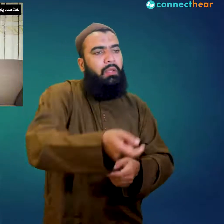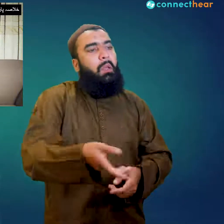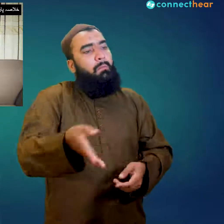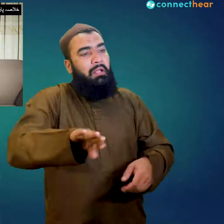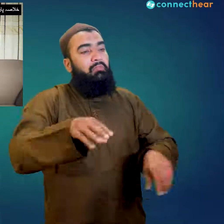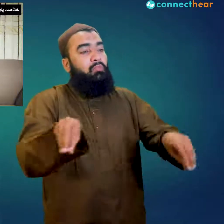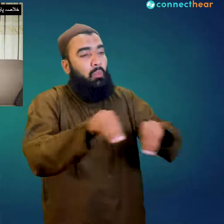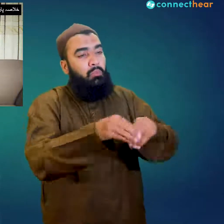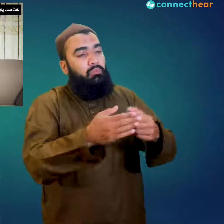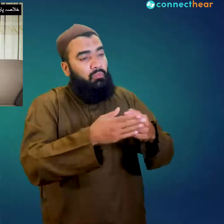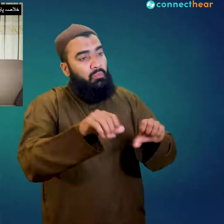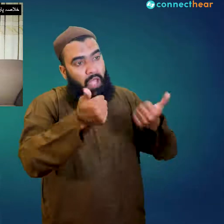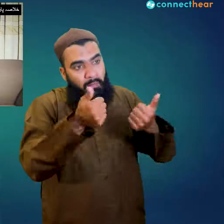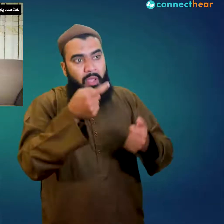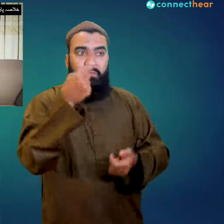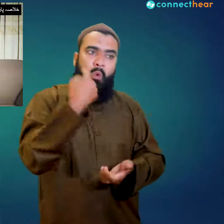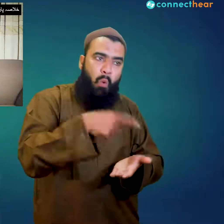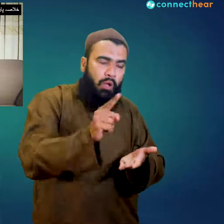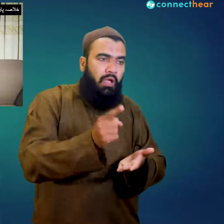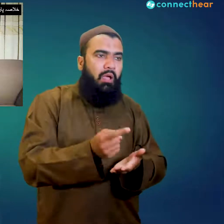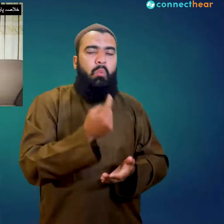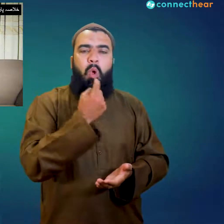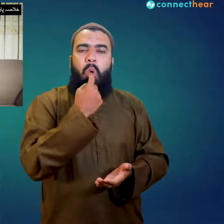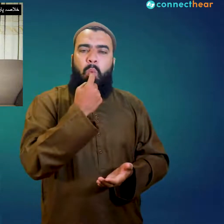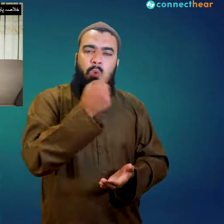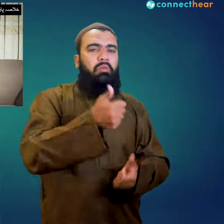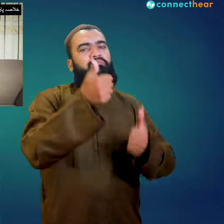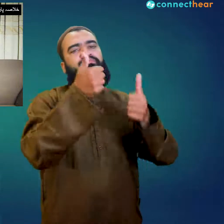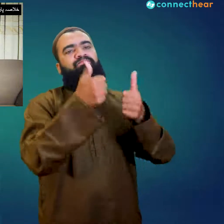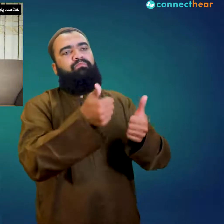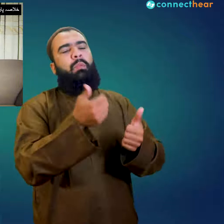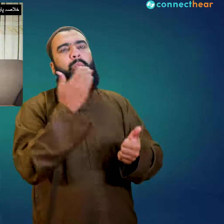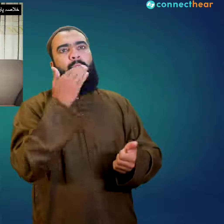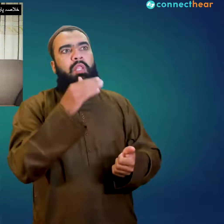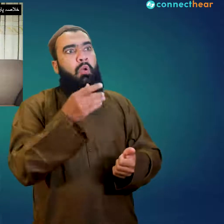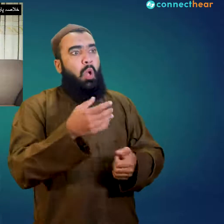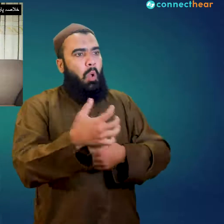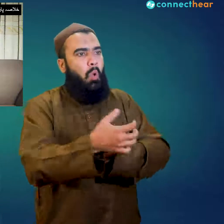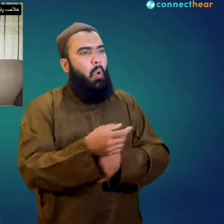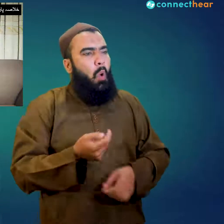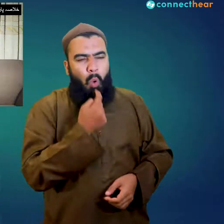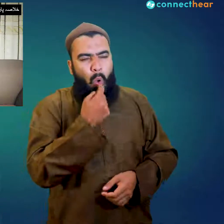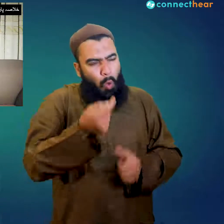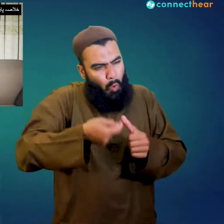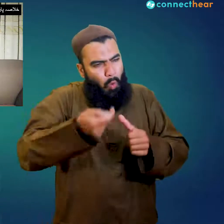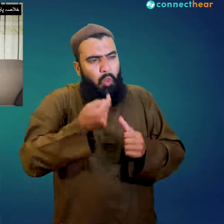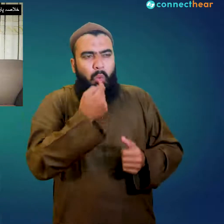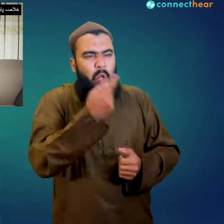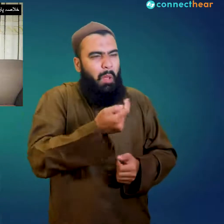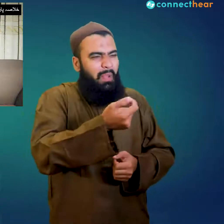سے کچھ چھوڑ دیتی ہیں تو وہ تمہارے لیے بہتر ہے، تم اس کو استعمال کر سکتے ہو۔